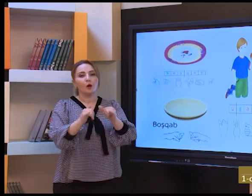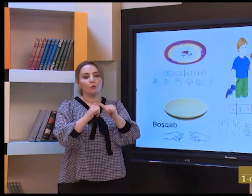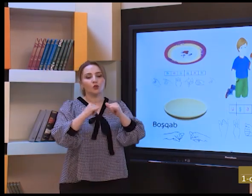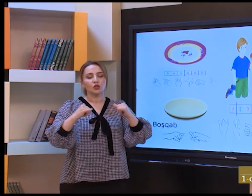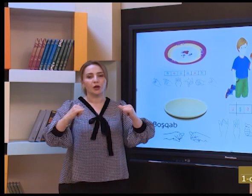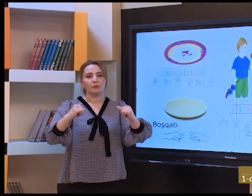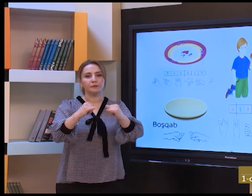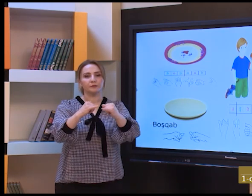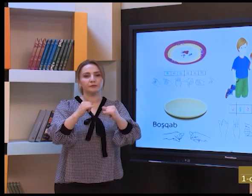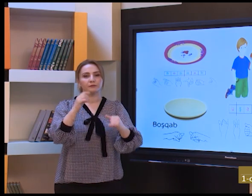boşqab,